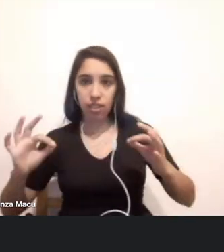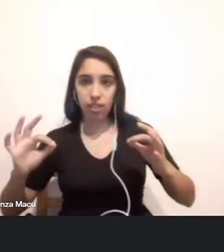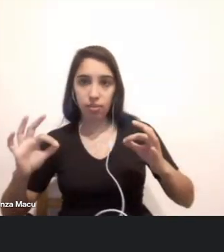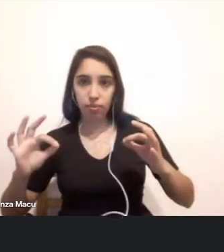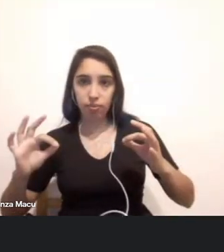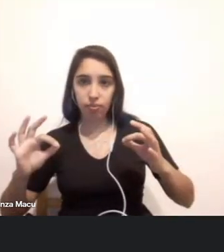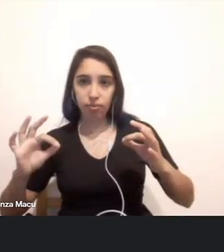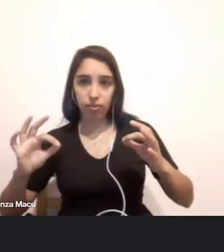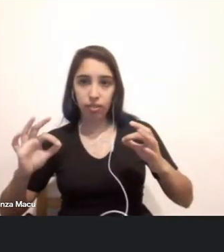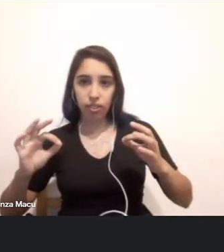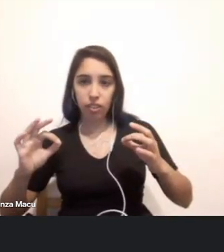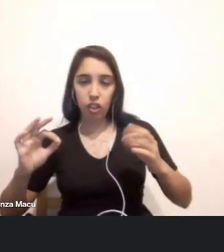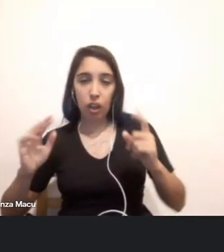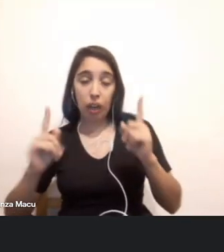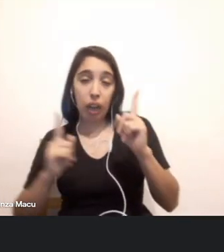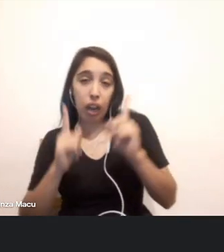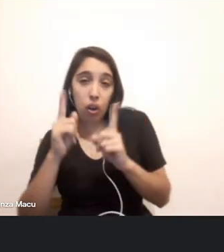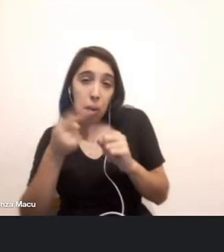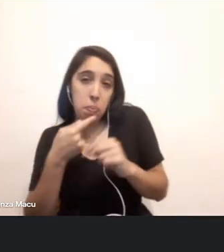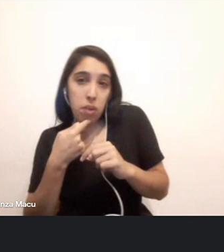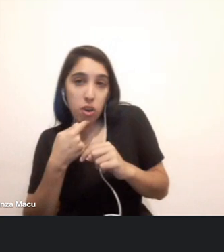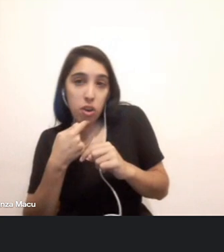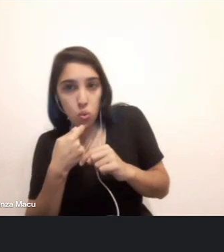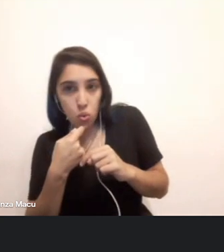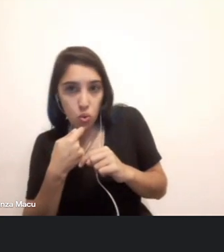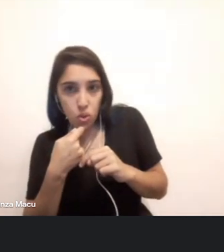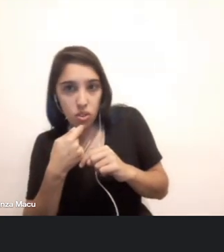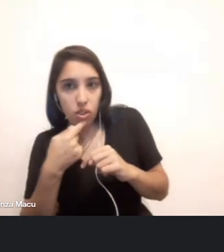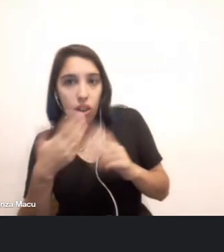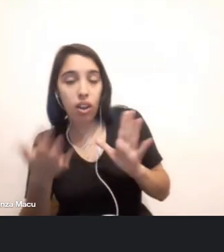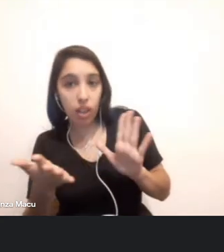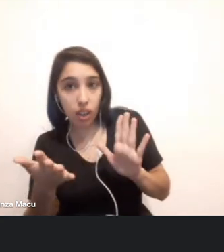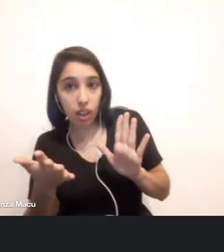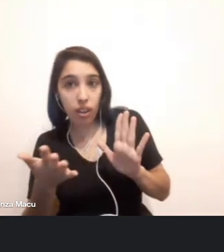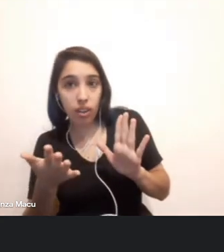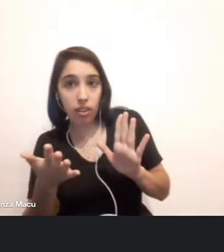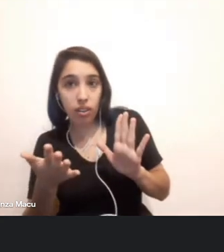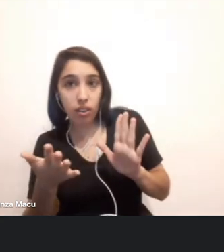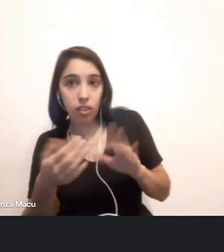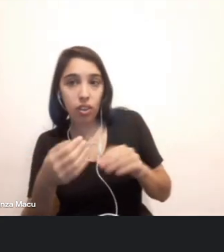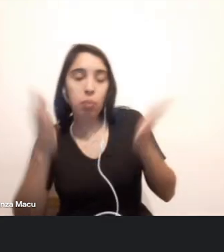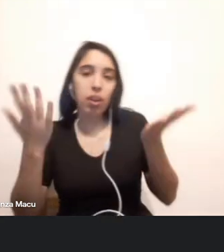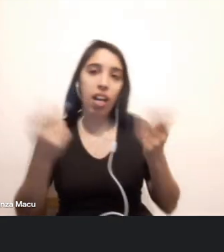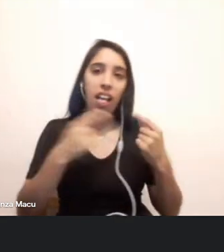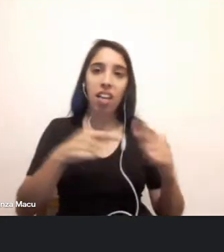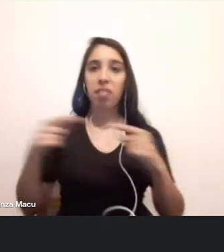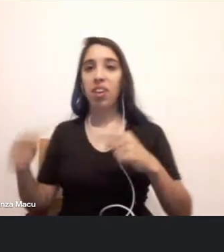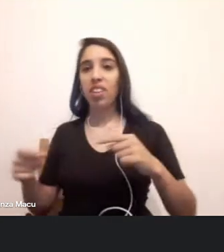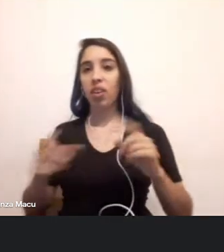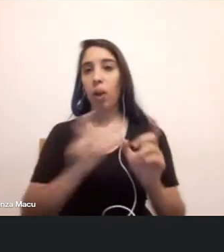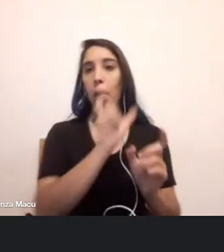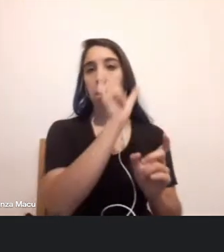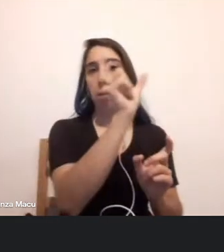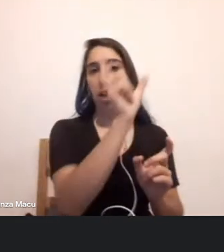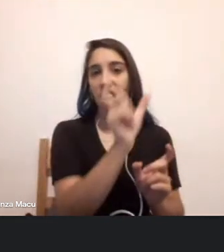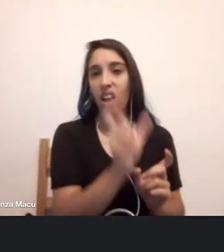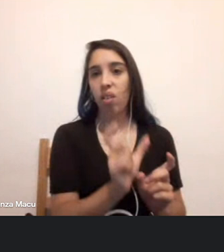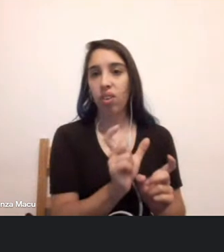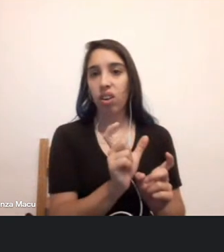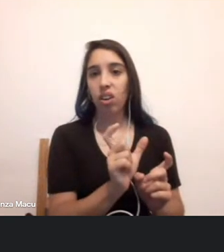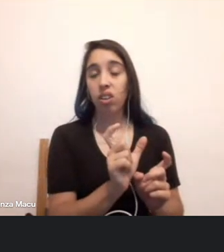poquitas preguntas. Una cosa es que ustedes tengan las palabras aisladas y las tengan que clasificar, y otra es que ustedes en una